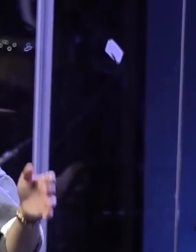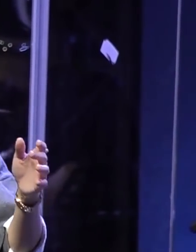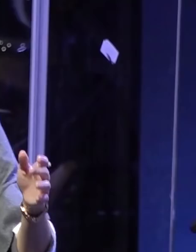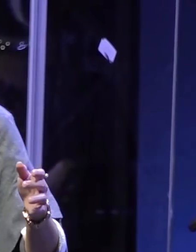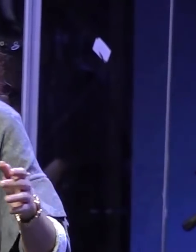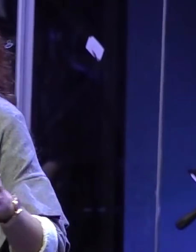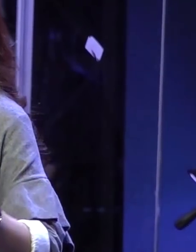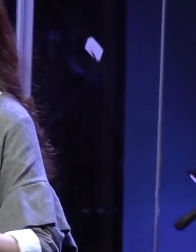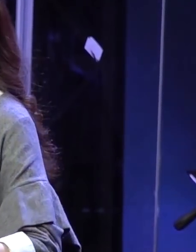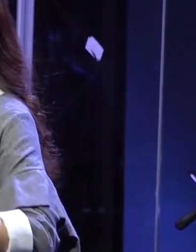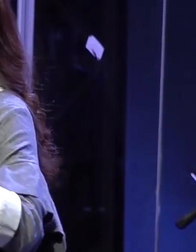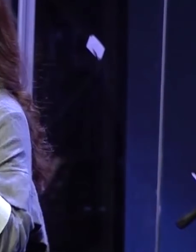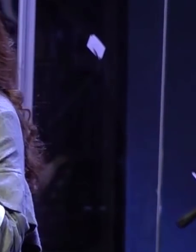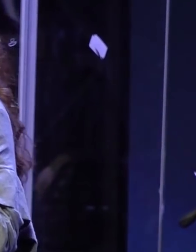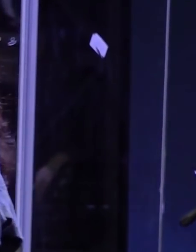Roh-Mu